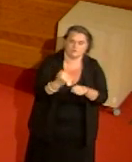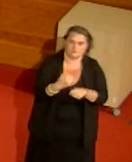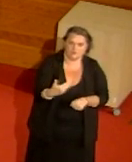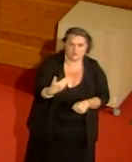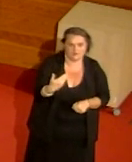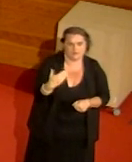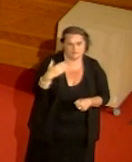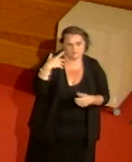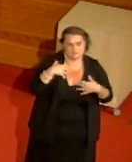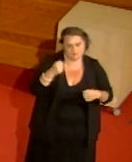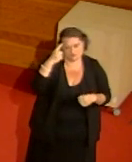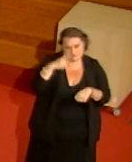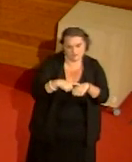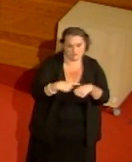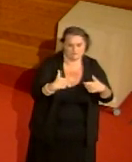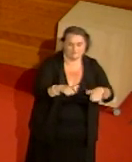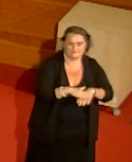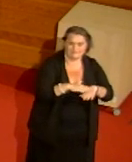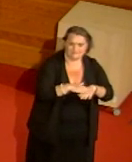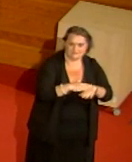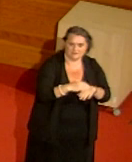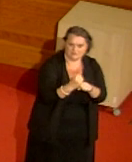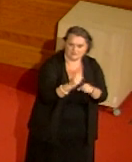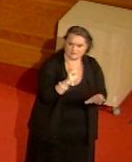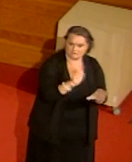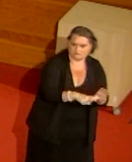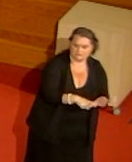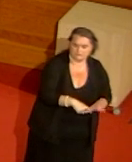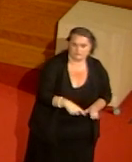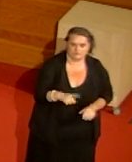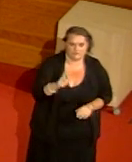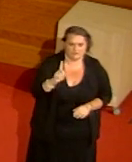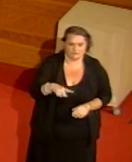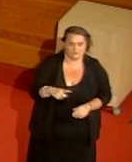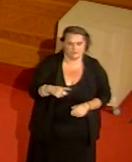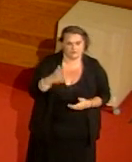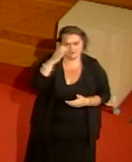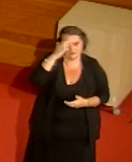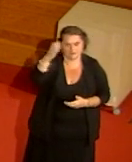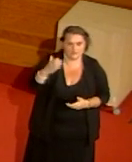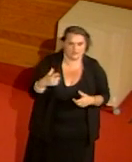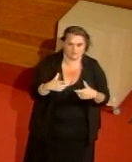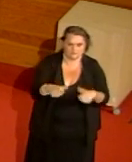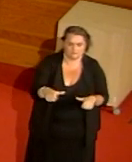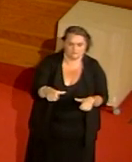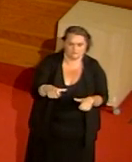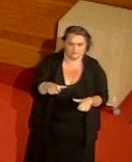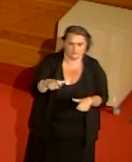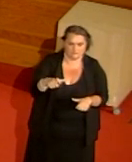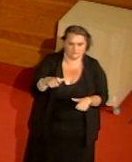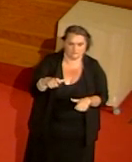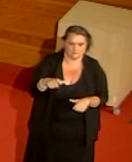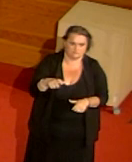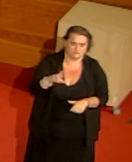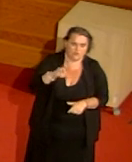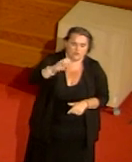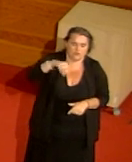mental del Ministerio de trabajo ha sido miembro del patronato de la Real Academia de españ r del patron deia Center For Art